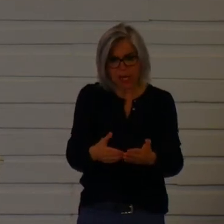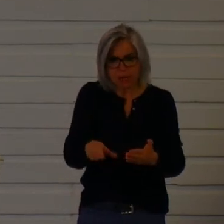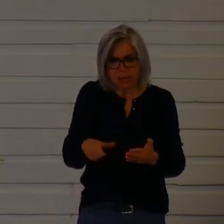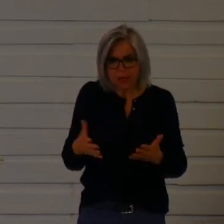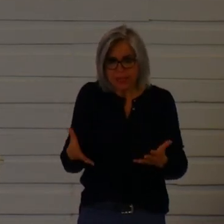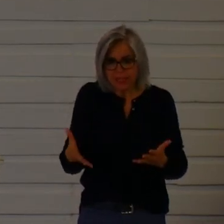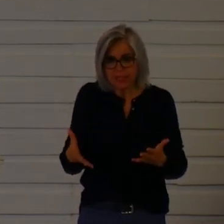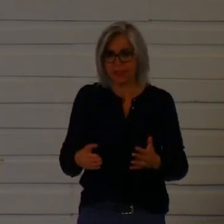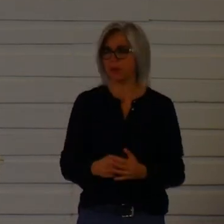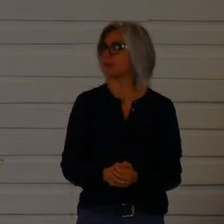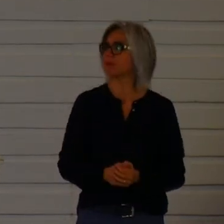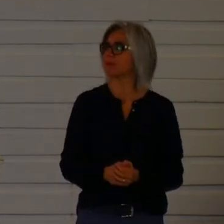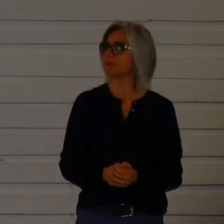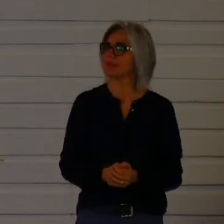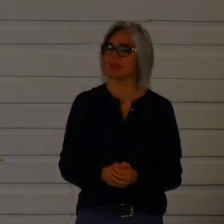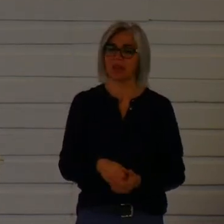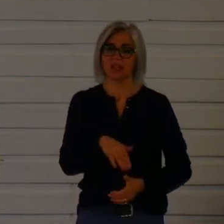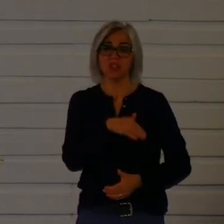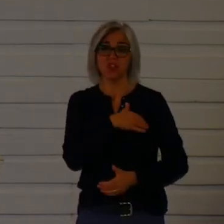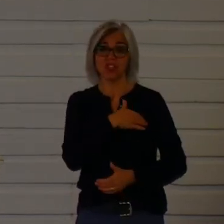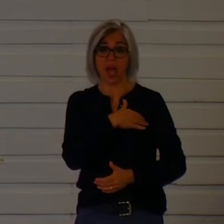meno per l'angoscia.